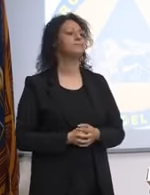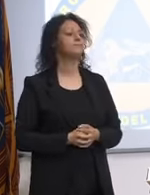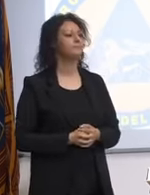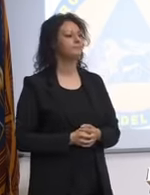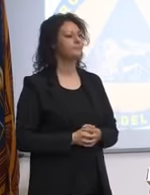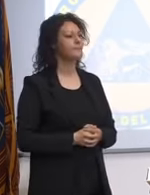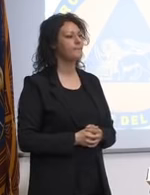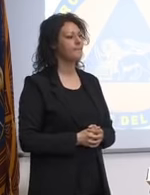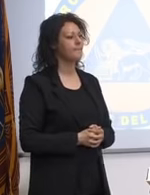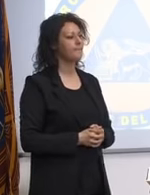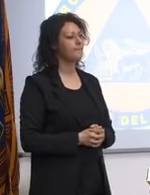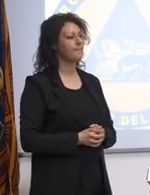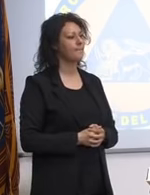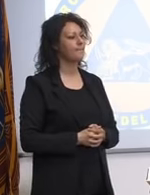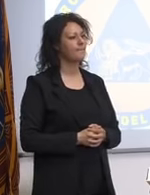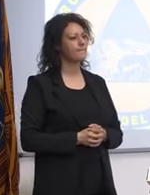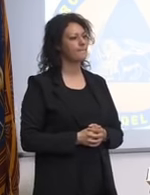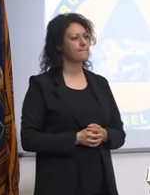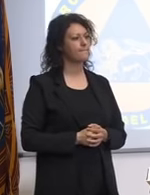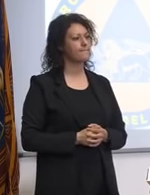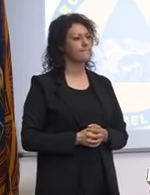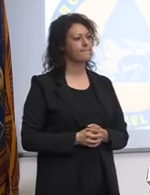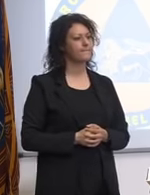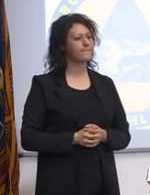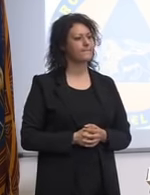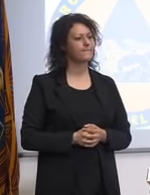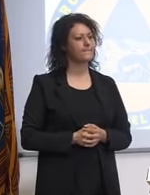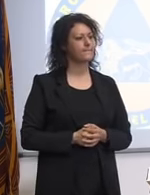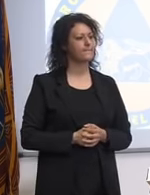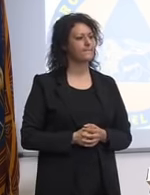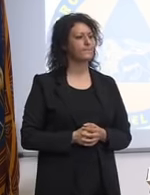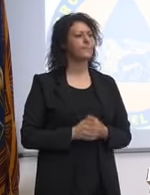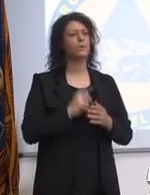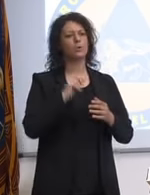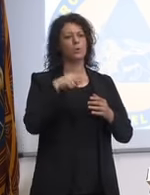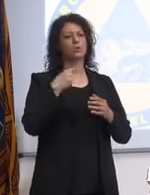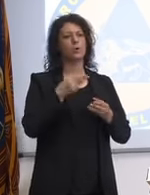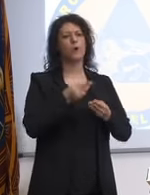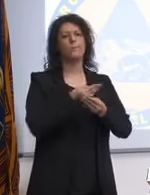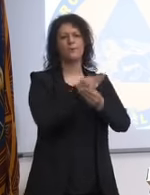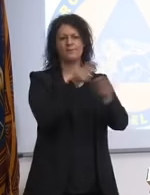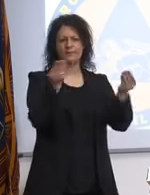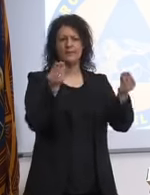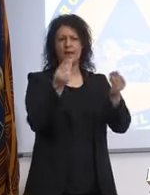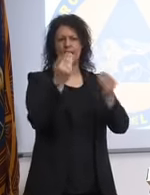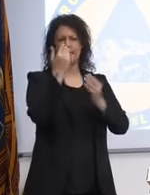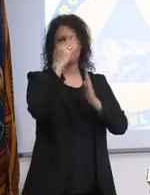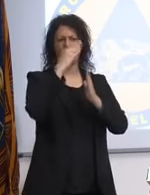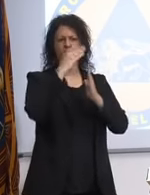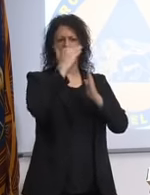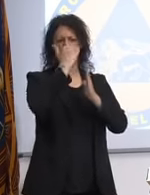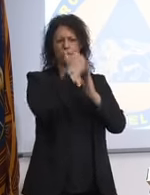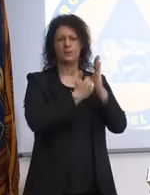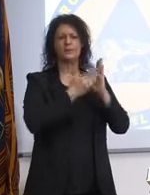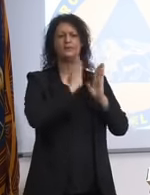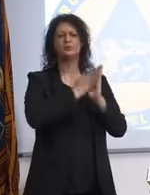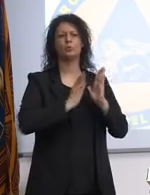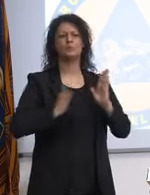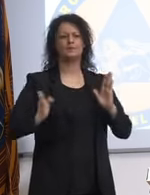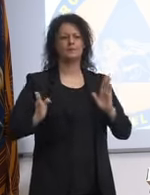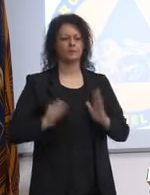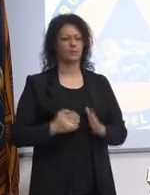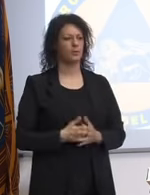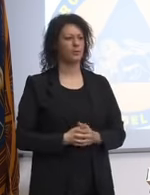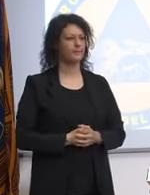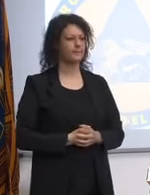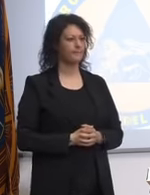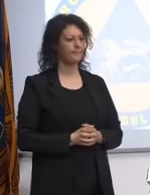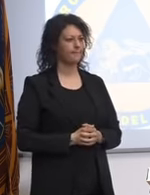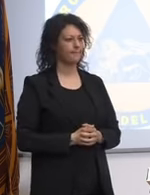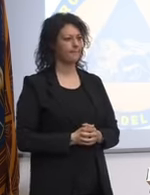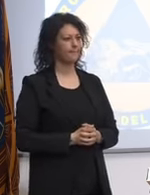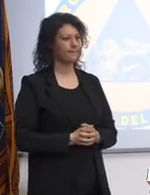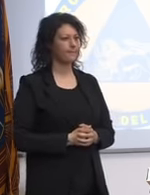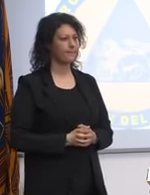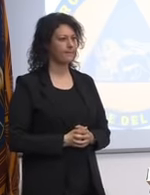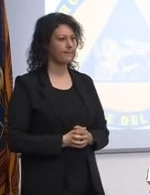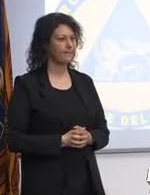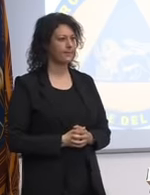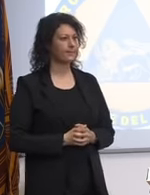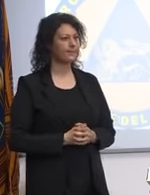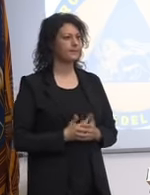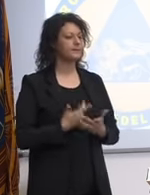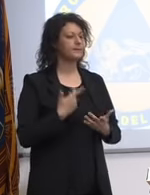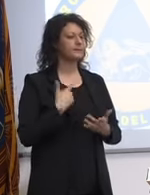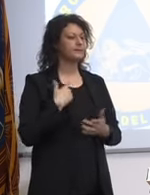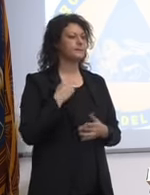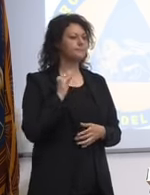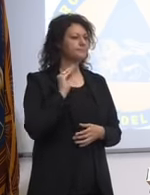chi è stato direttamente, cioè è spiegato... Vabbè, dopo avete piccolato, insomma. Sì, io non voglio essere